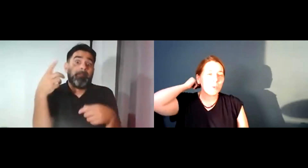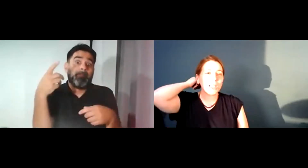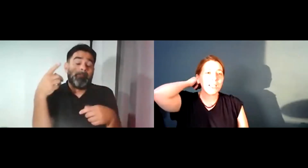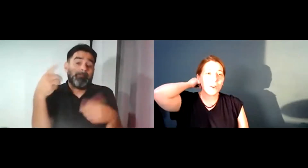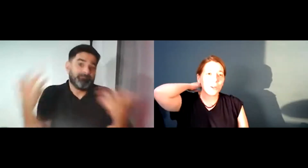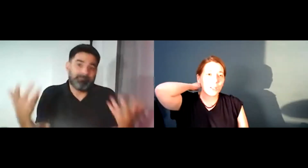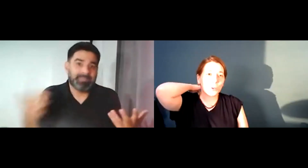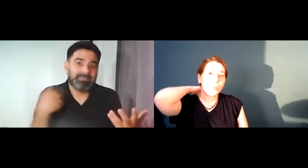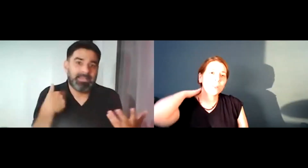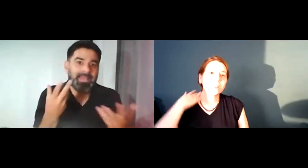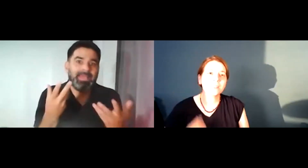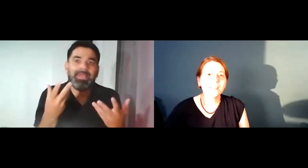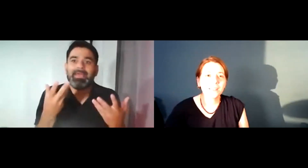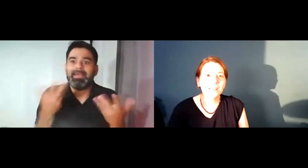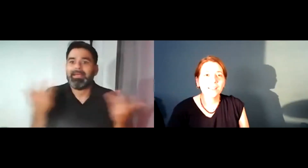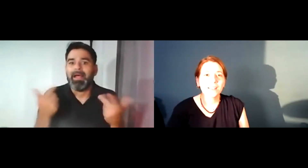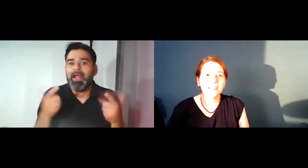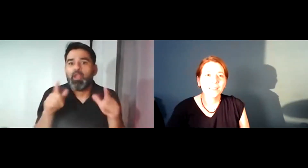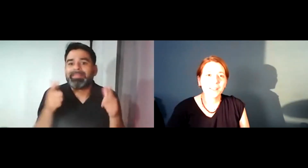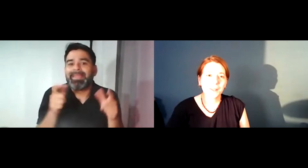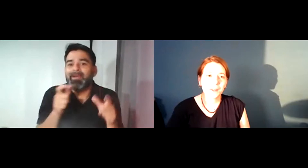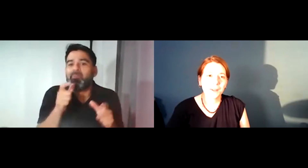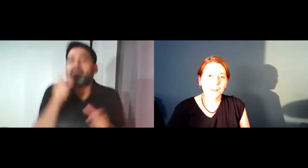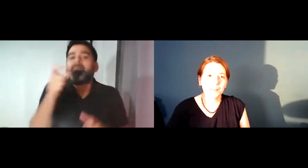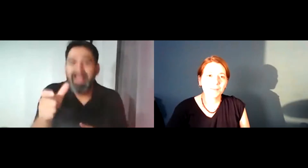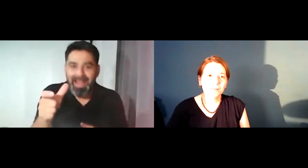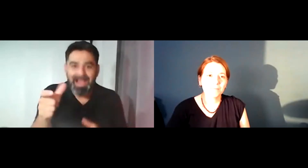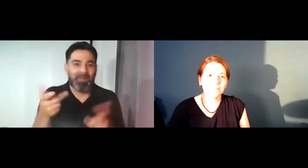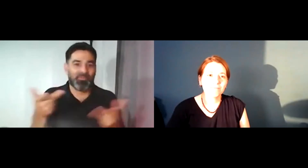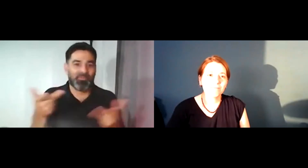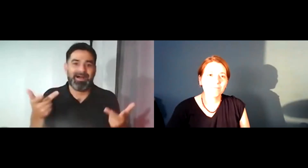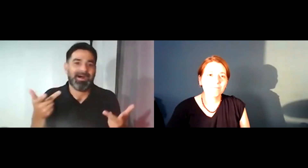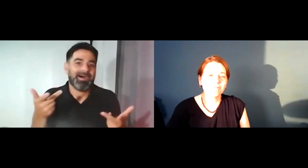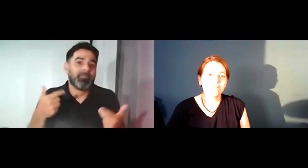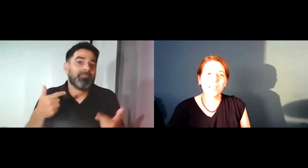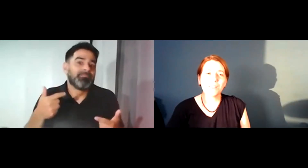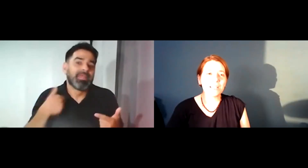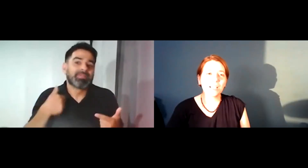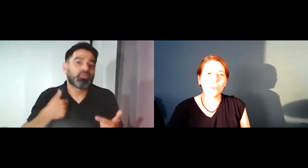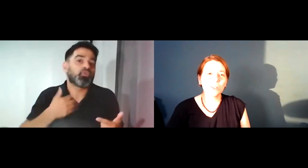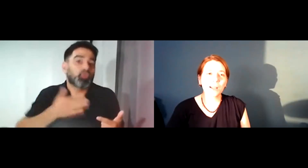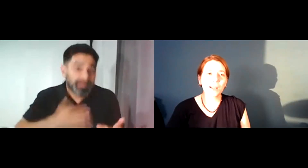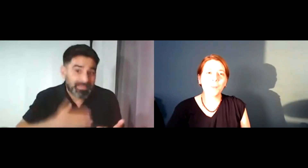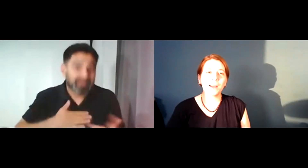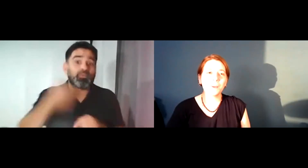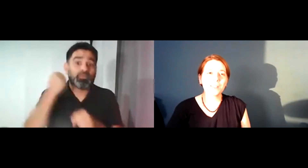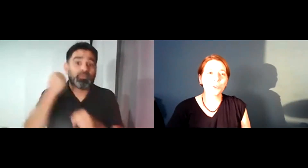linda con el grupo. es difícil encontrar las palabras. Yo estoy